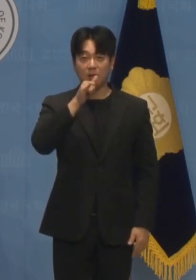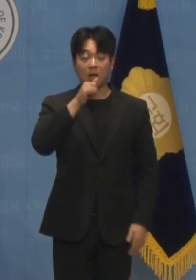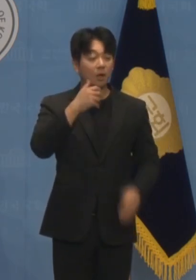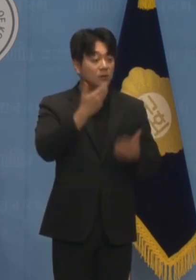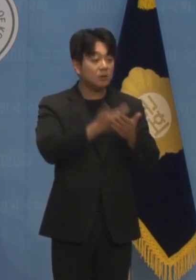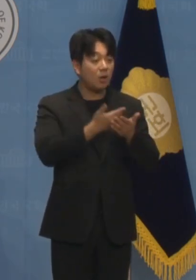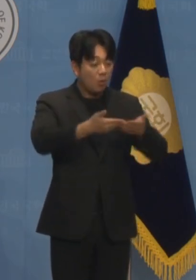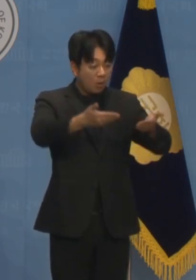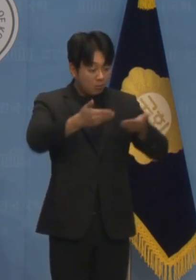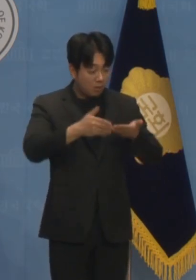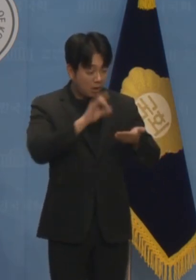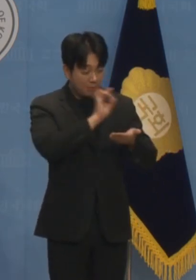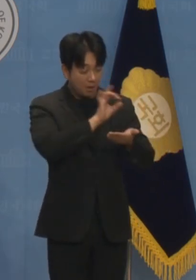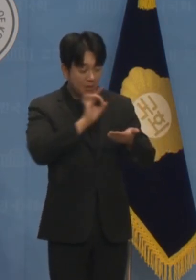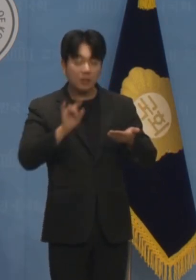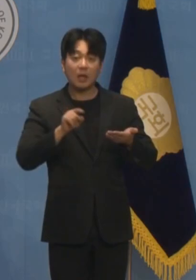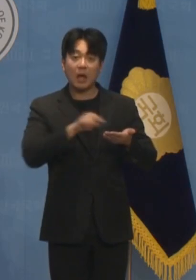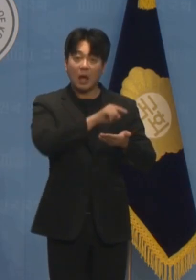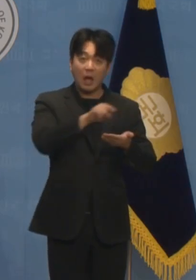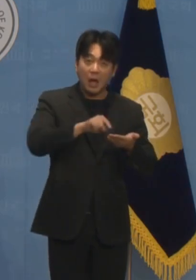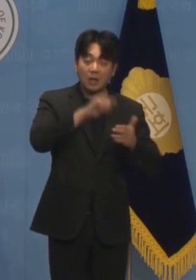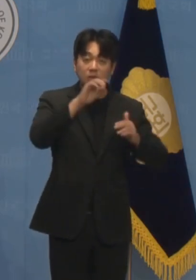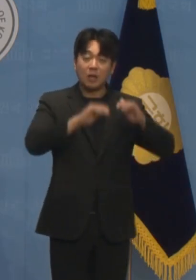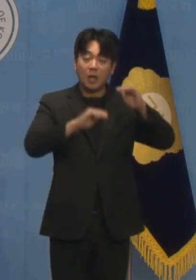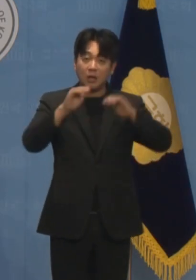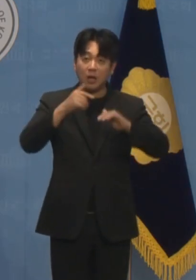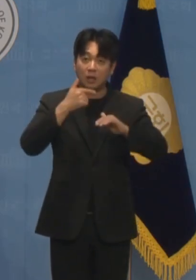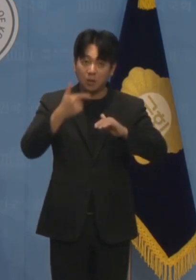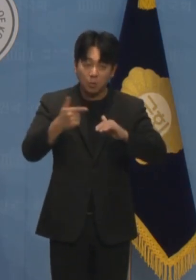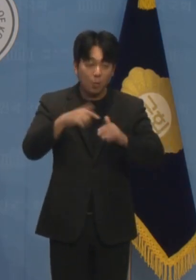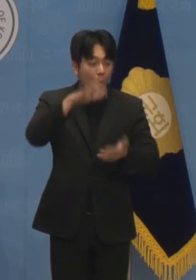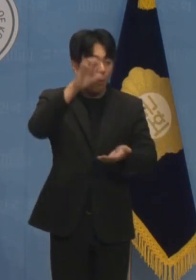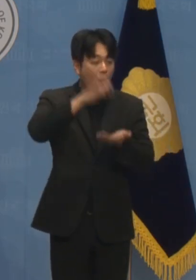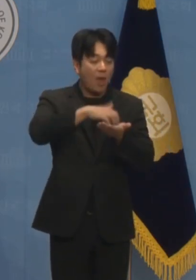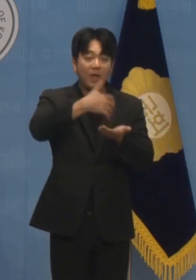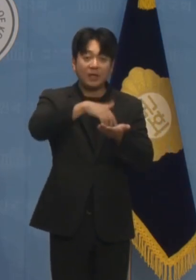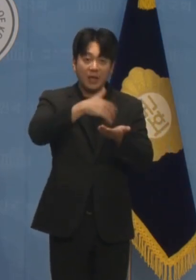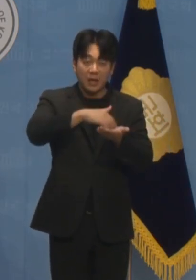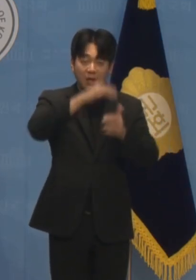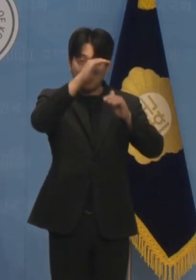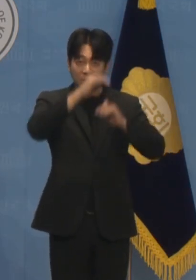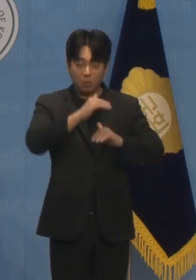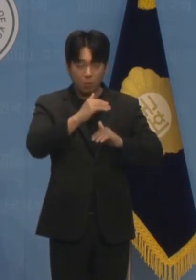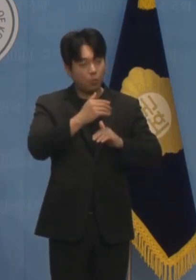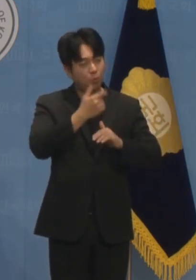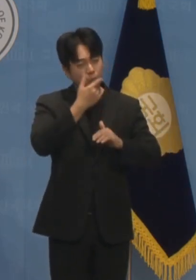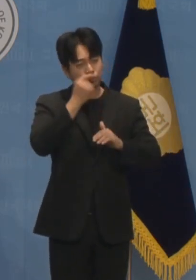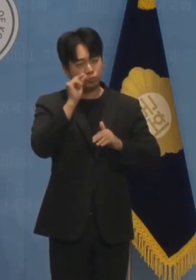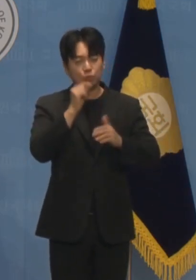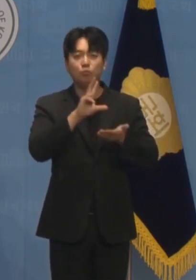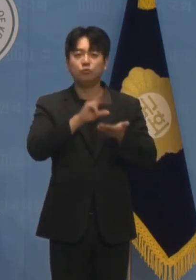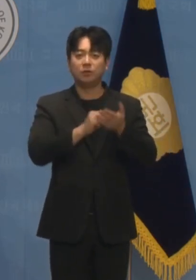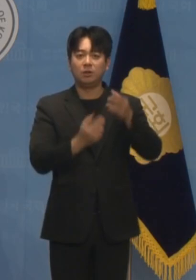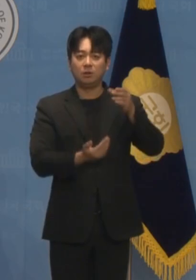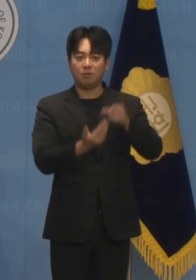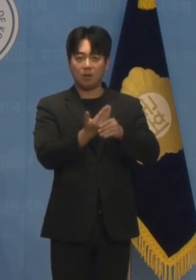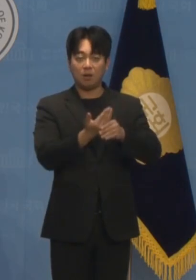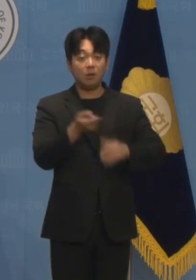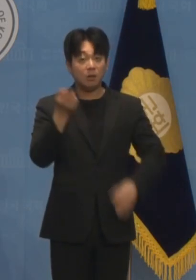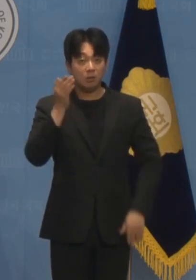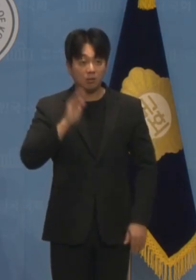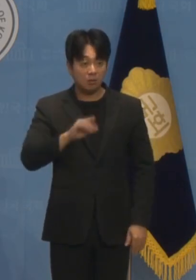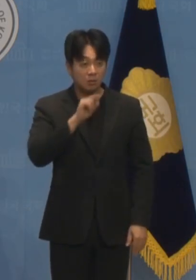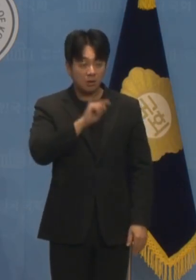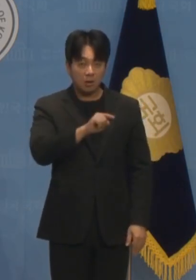체육회 관계자도 회계관리가 부실함을 인정하고 있습니다. 이렇게 체육단체의 회계관리가 엉망임에도